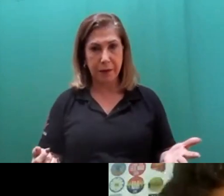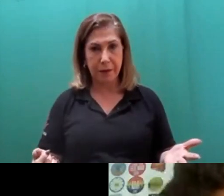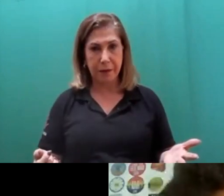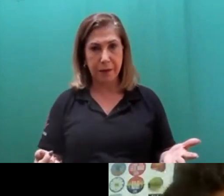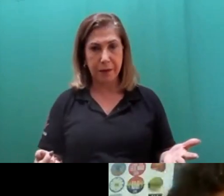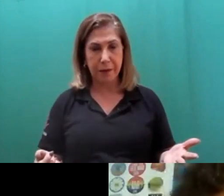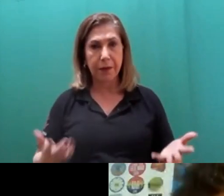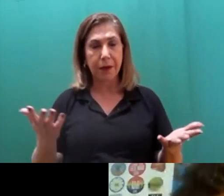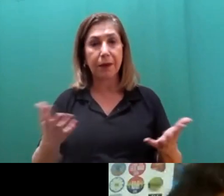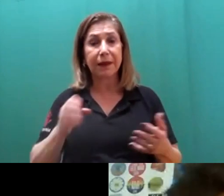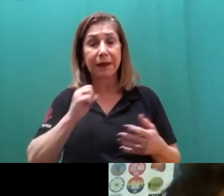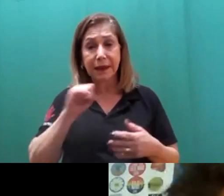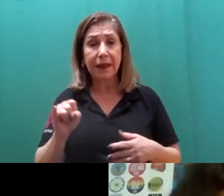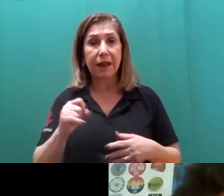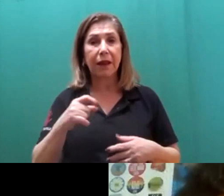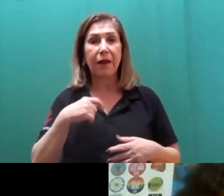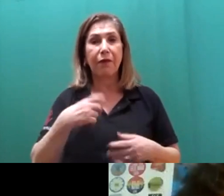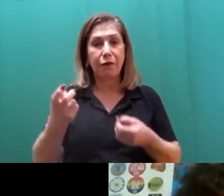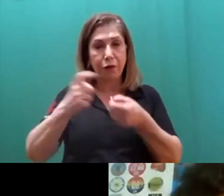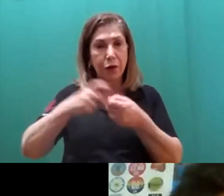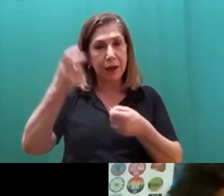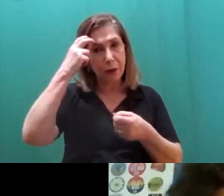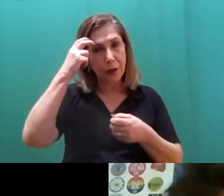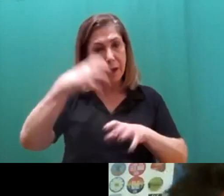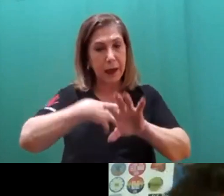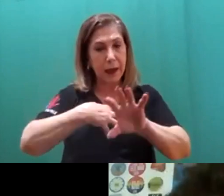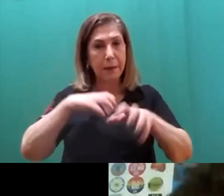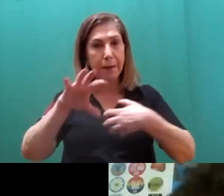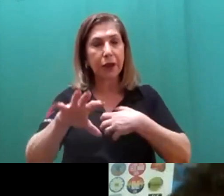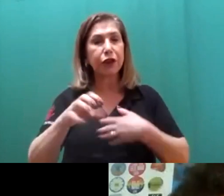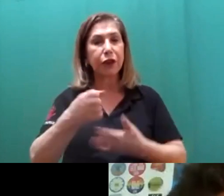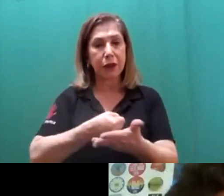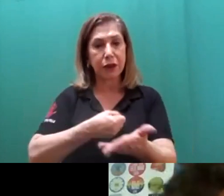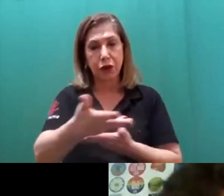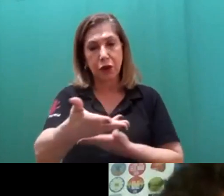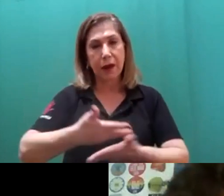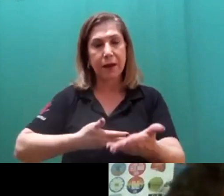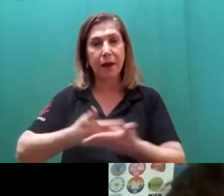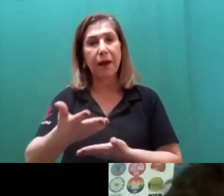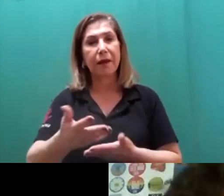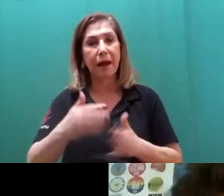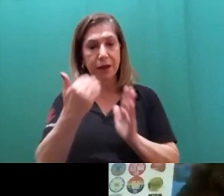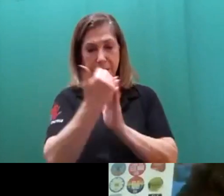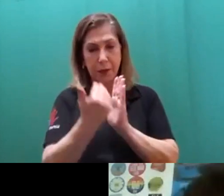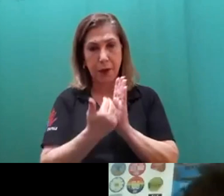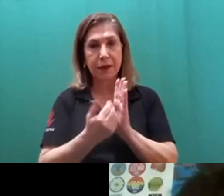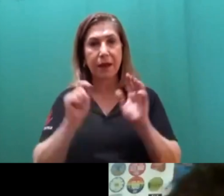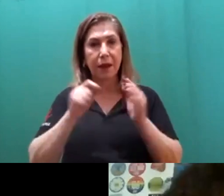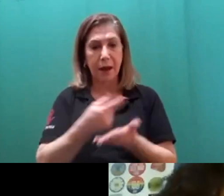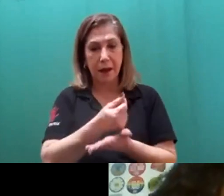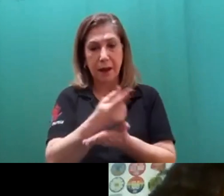outros princípios, como empatia, solidariedade, que são processos que o capitalismo fala,